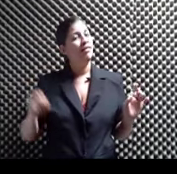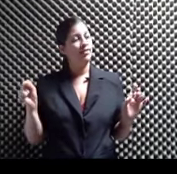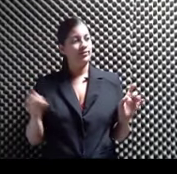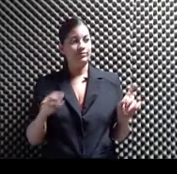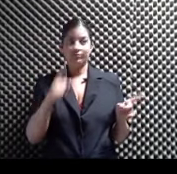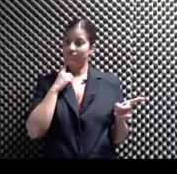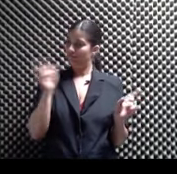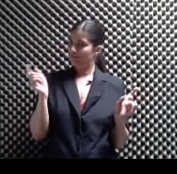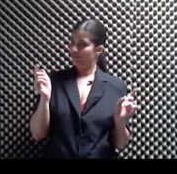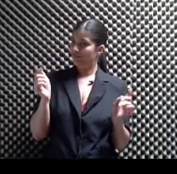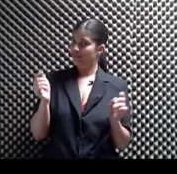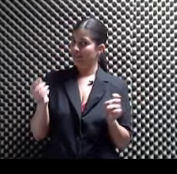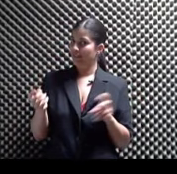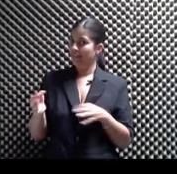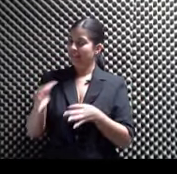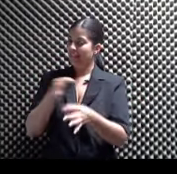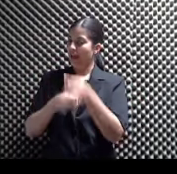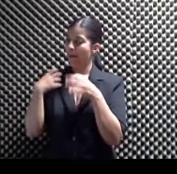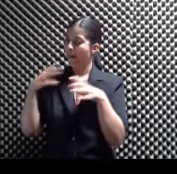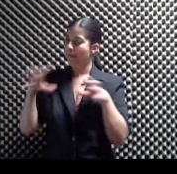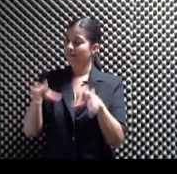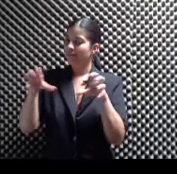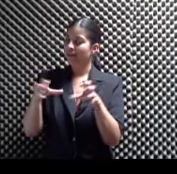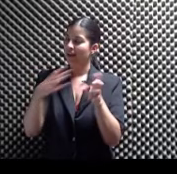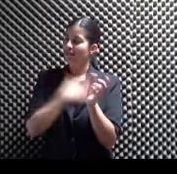Un intercambio de masaje,